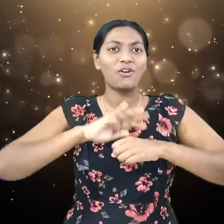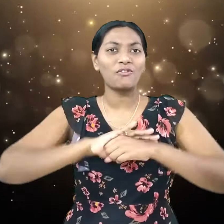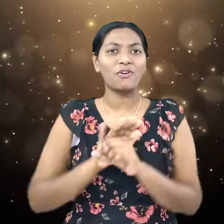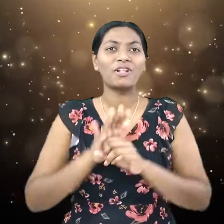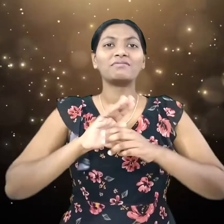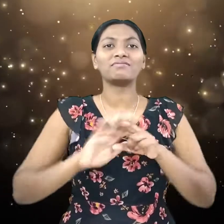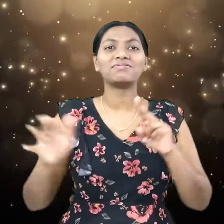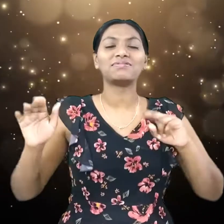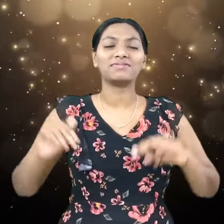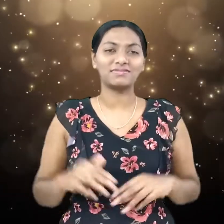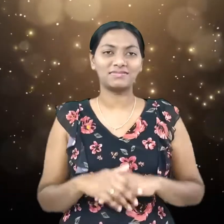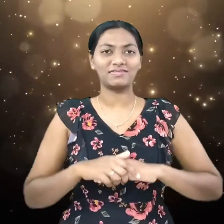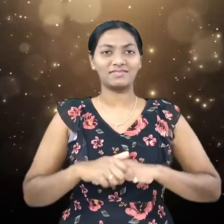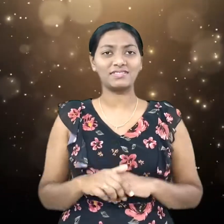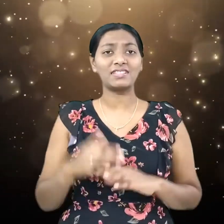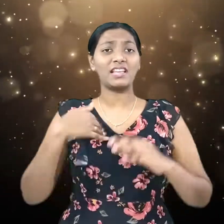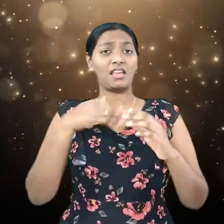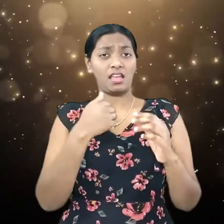से भरा हुआ।